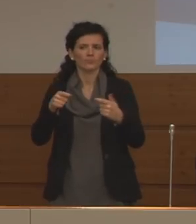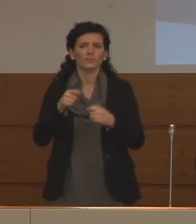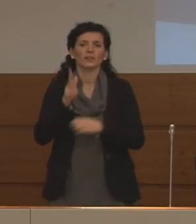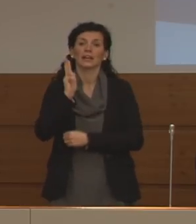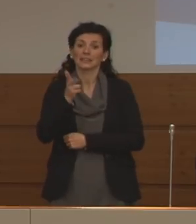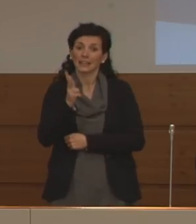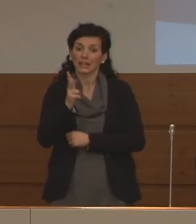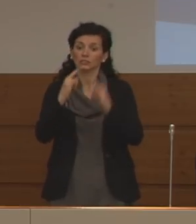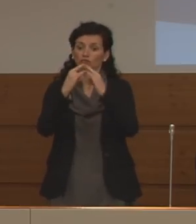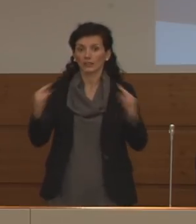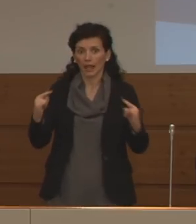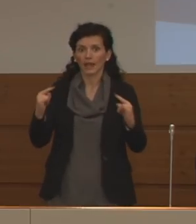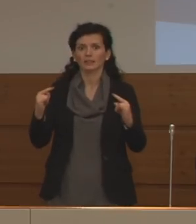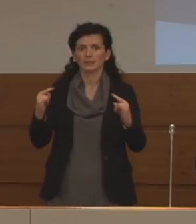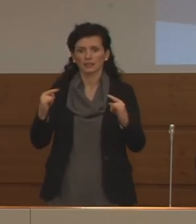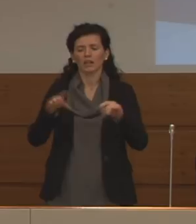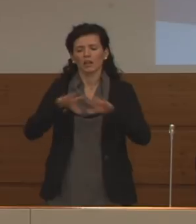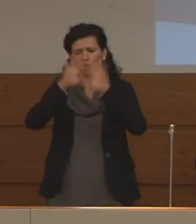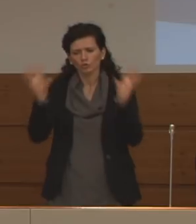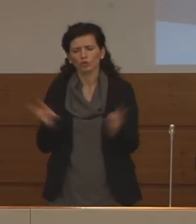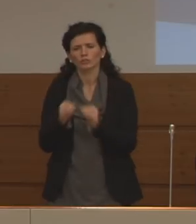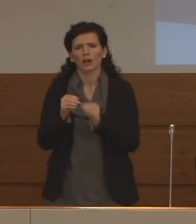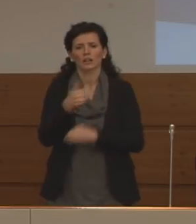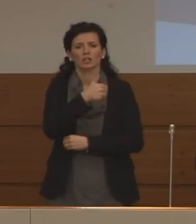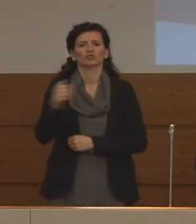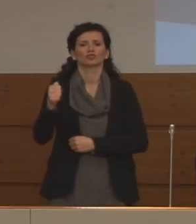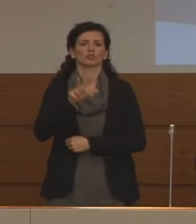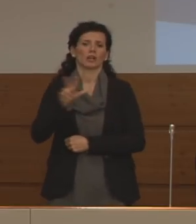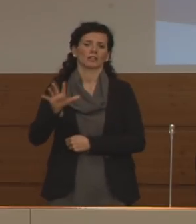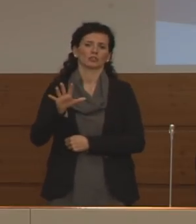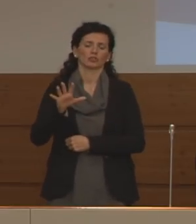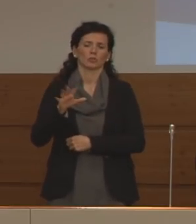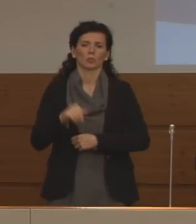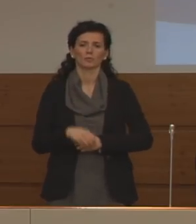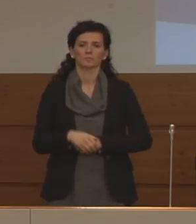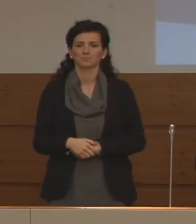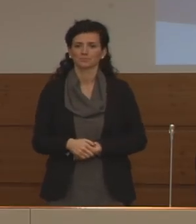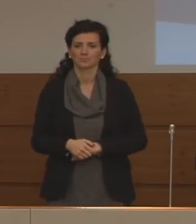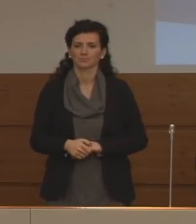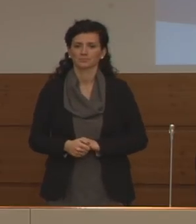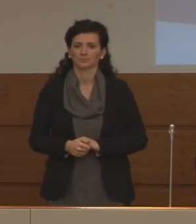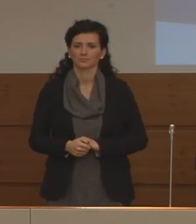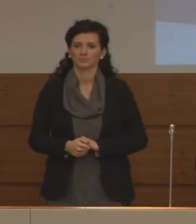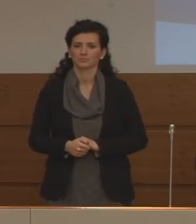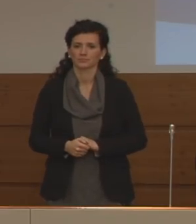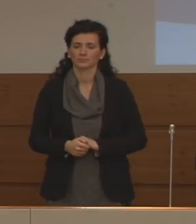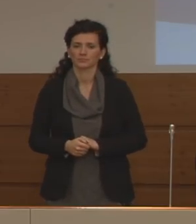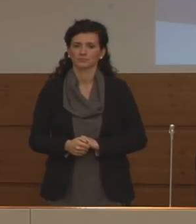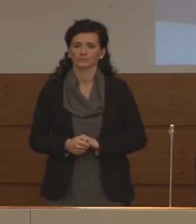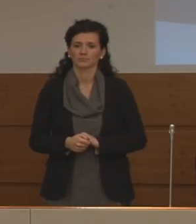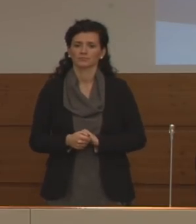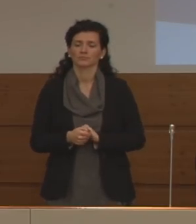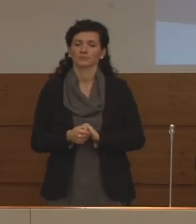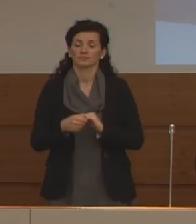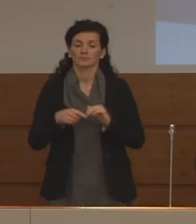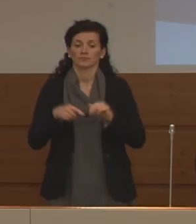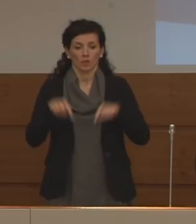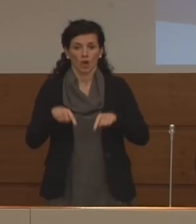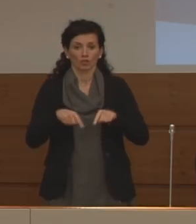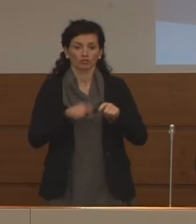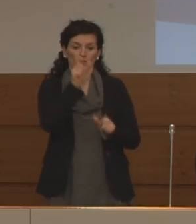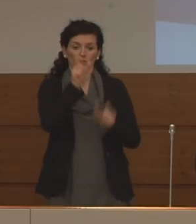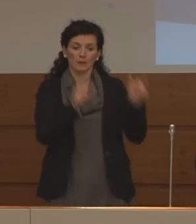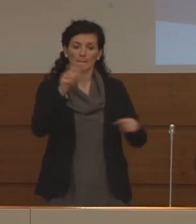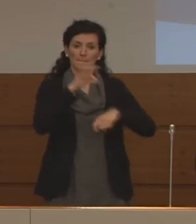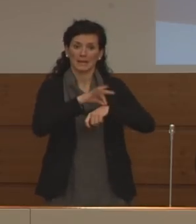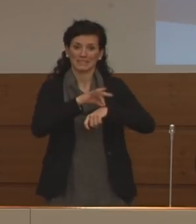13 gente in più per un totale di 135 ad oggi sono stati trasferiti in totale